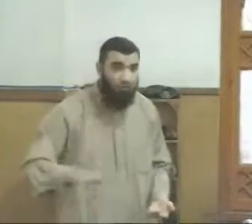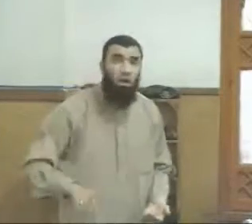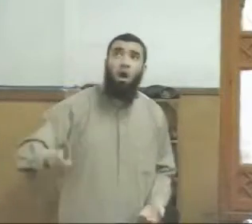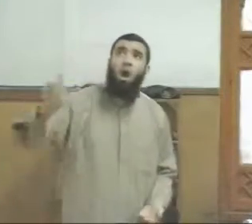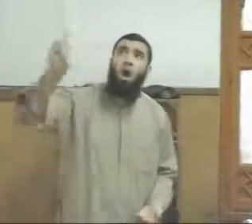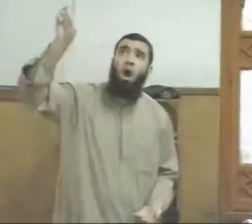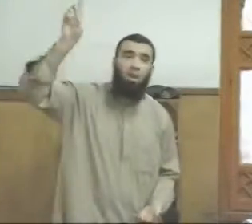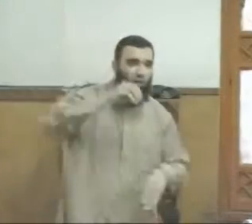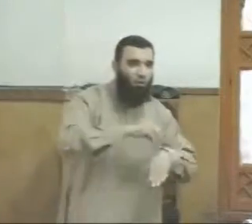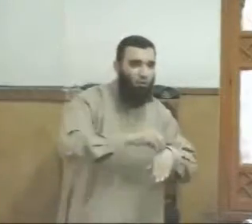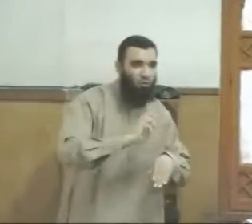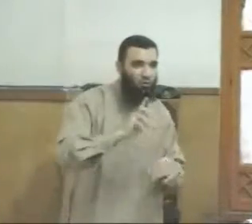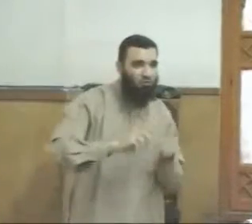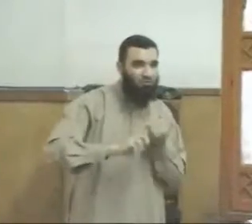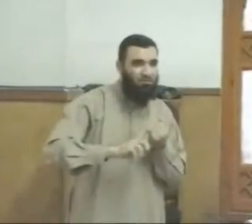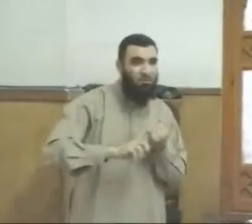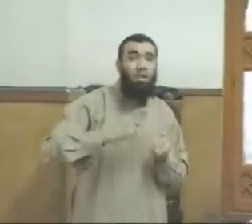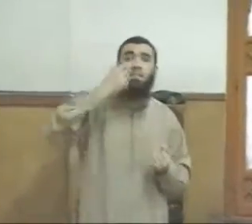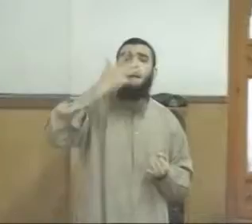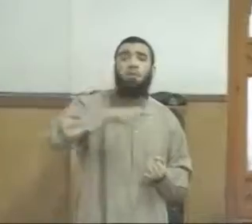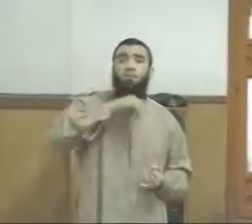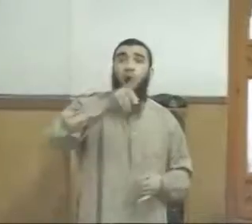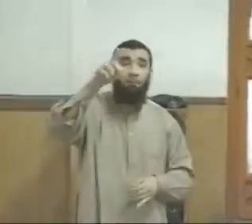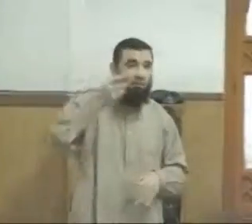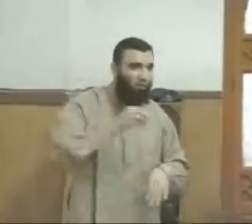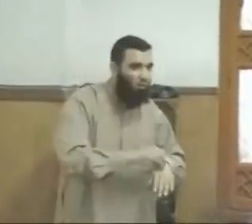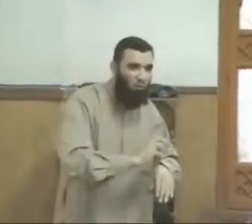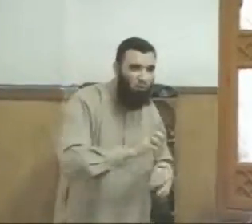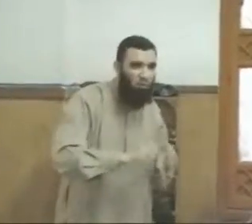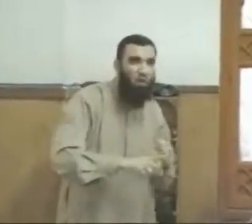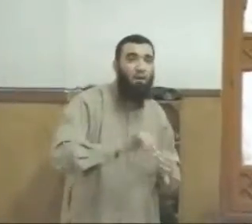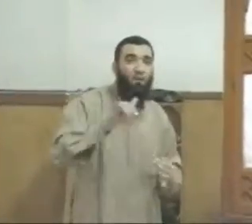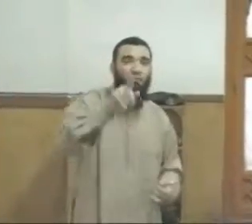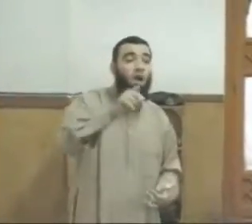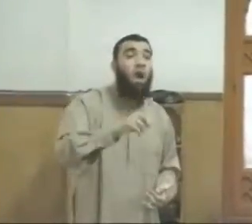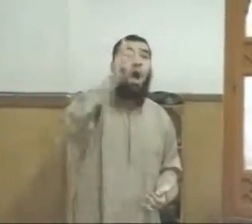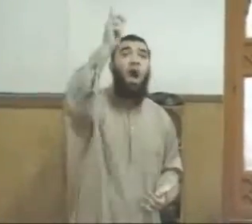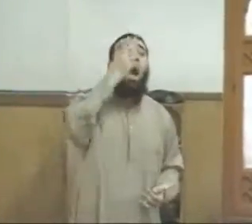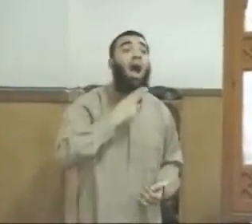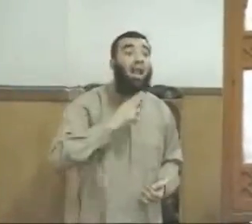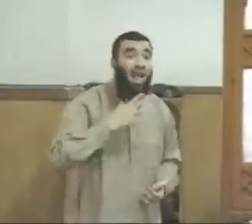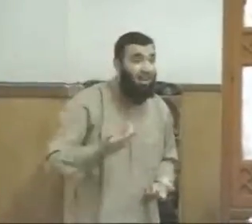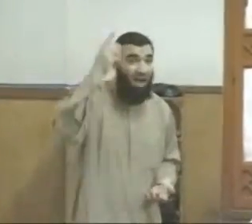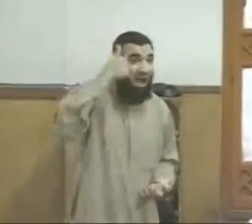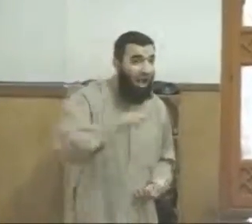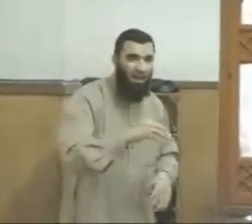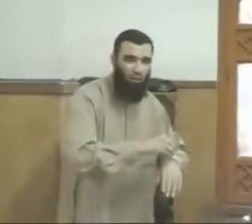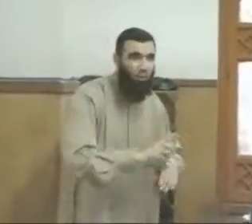ولم تعرفه بنبيه، ولم تعرفه بالحلال والحرام، ثم